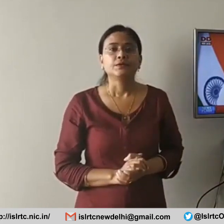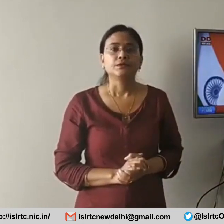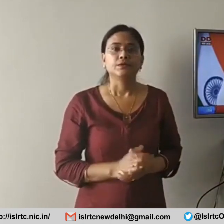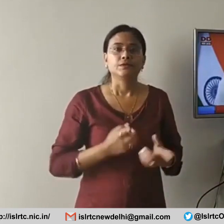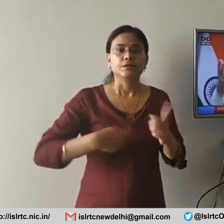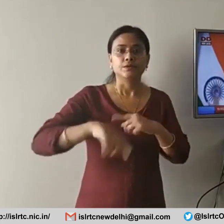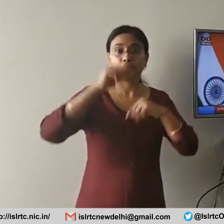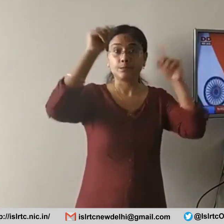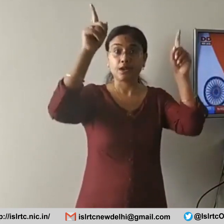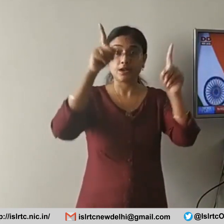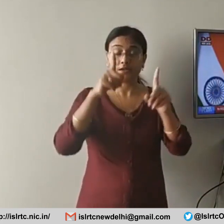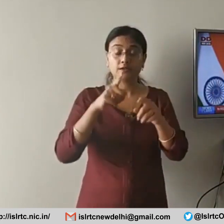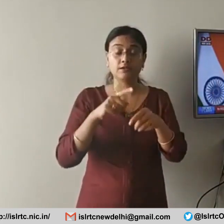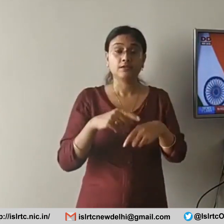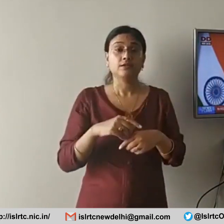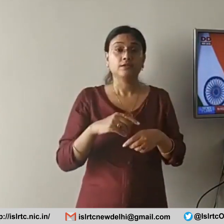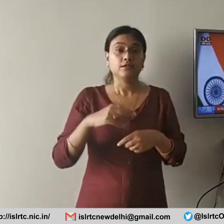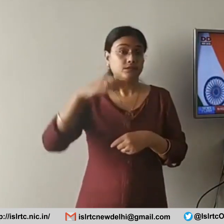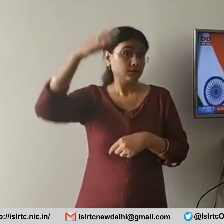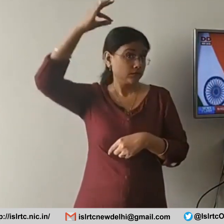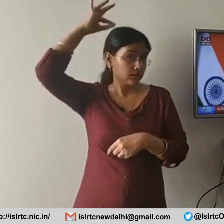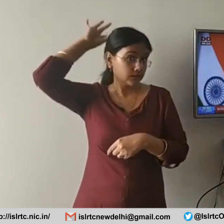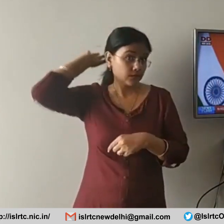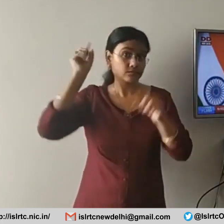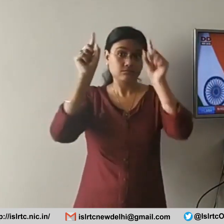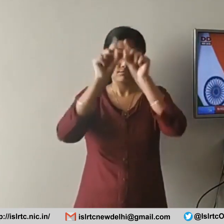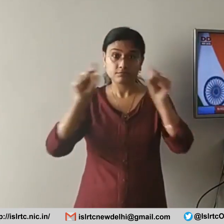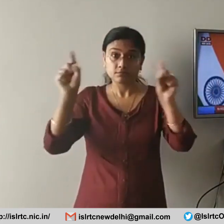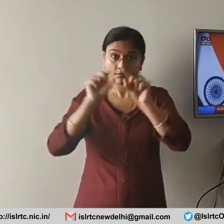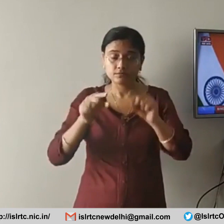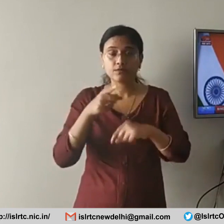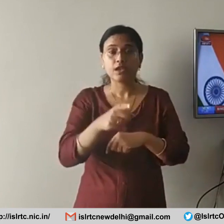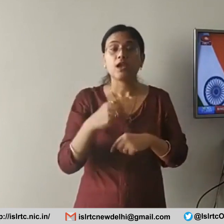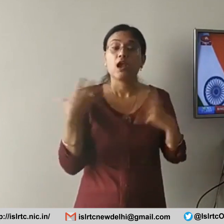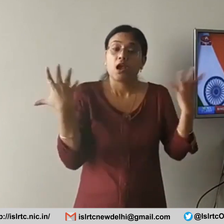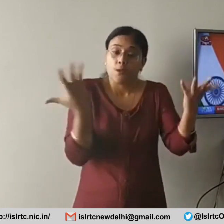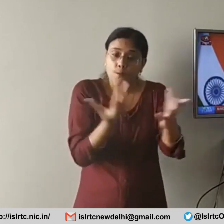वयम राष्ट्र जागृयाम, हम सभी